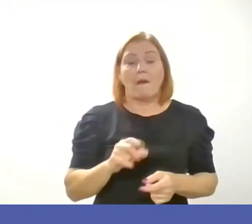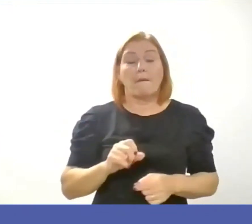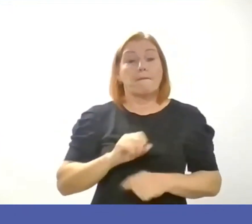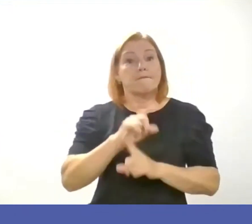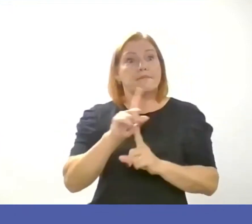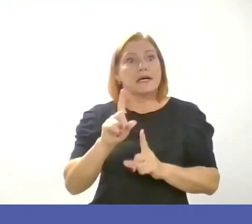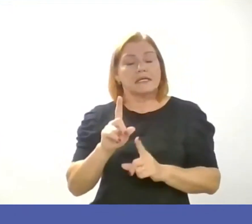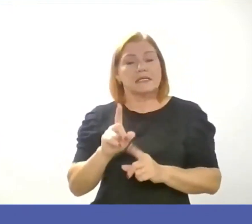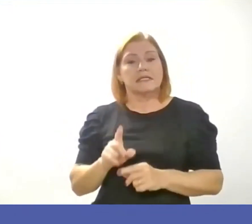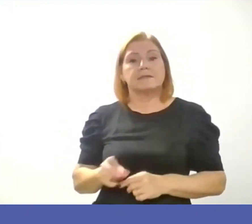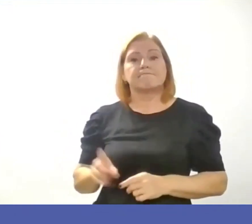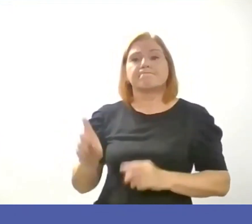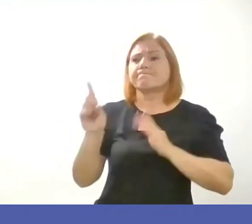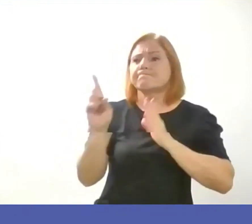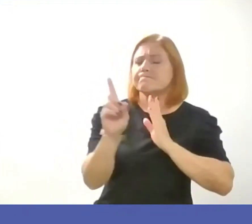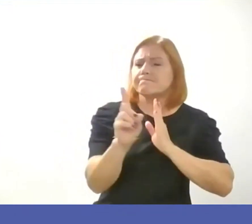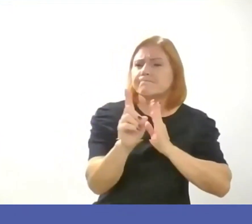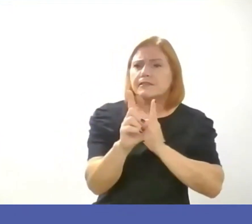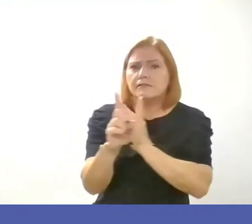para onde quer que vá.